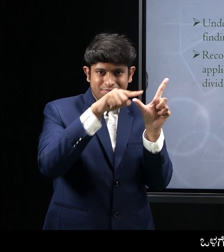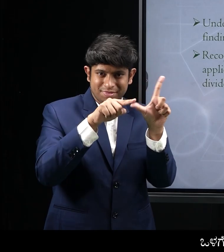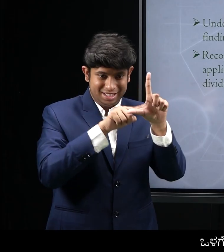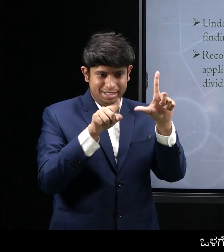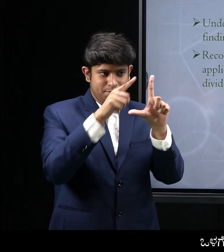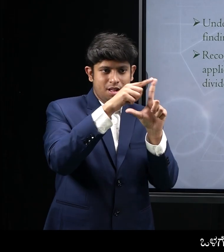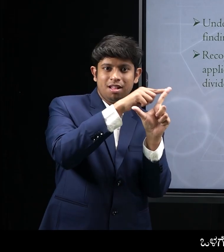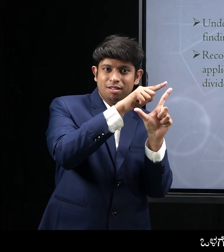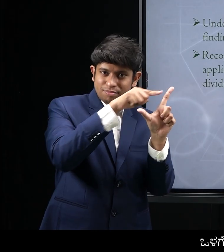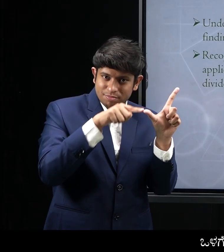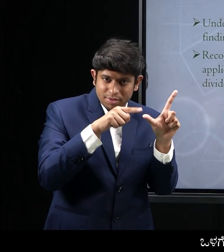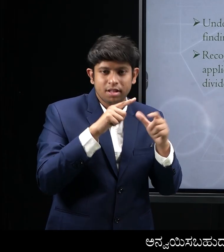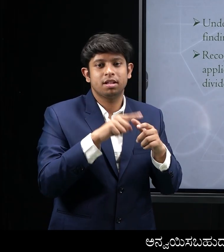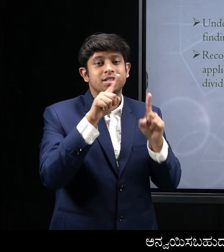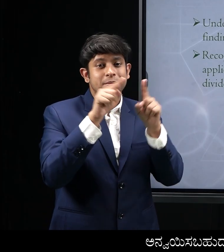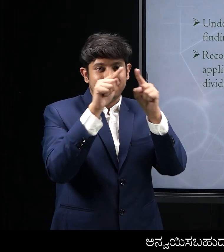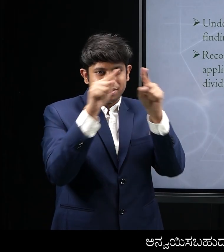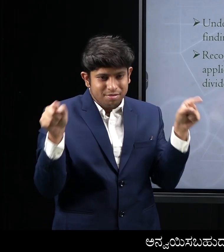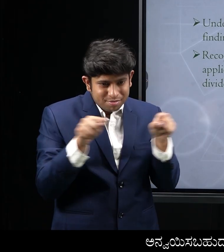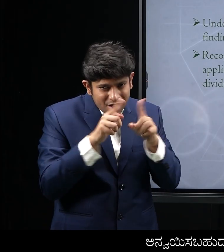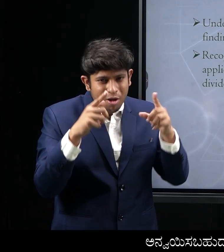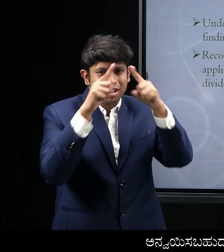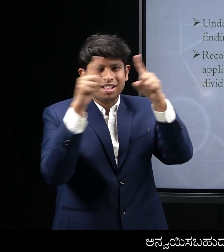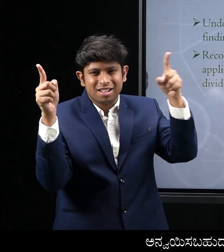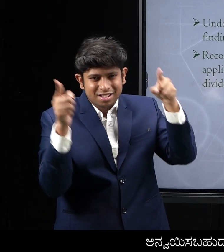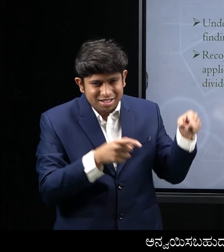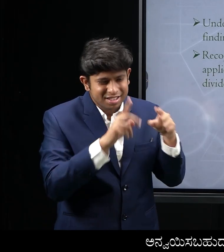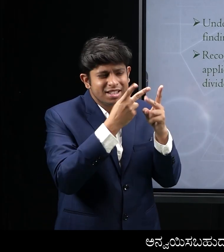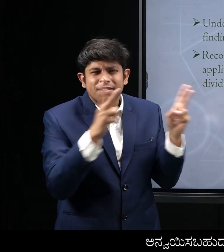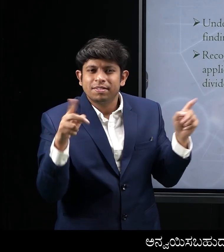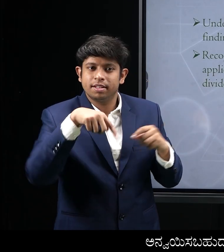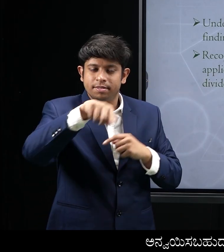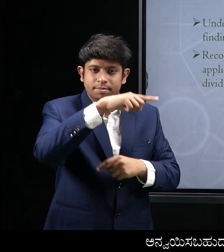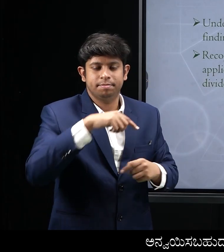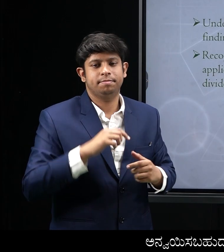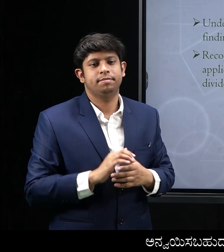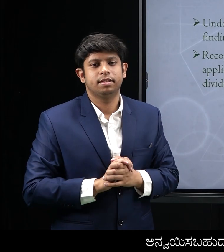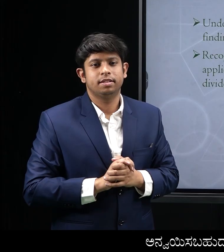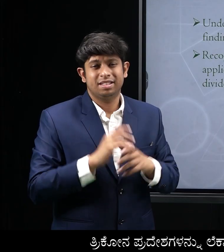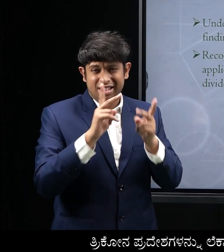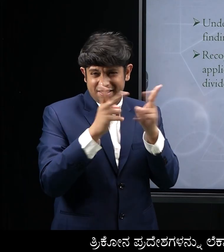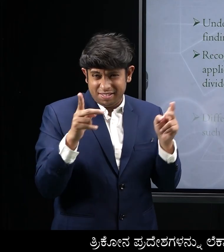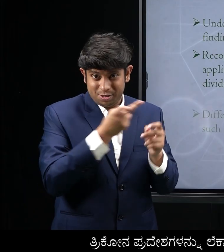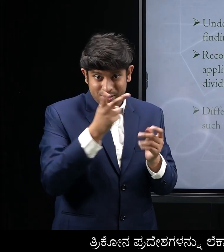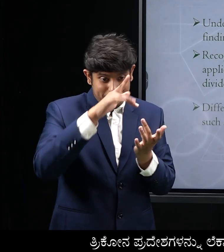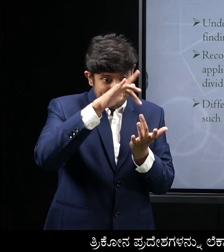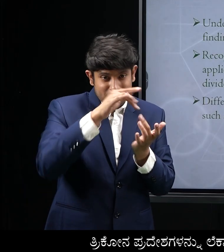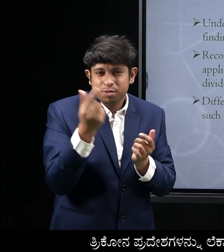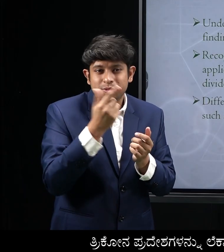ಒಳಗೊಂಡಂಥ ಹೆರಾನ್ ಸೂತ್ರವನ್ನು ಅನ್ವಯಿಸಬಹುದಾದ ತ್ರಿಕೋನಗಳ ಪ್ರಕಾರಗಳನ್ನು ಗುರುತಿಸಿ. ತ್ರಿಕೋನ ಪ್ರದೇಶಗಳನ್ನು